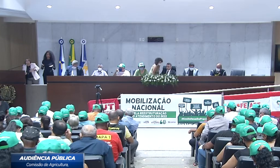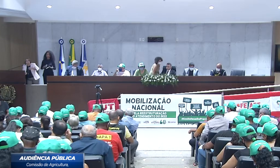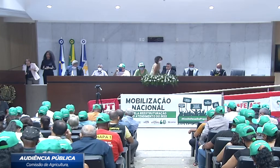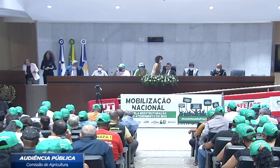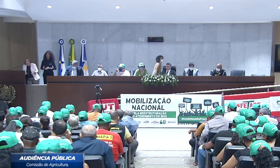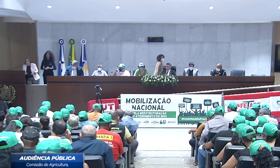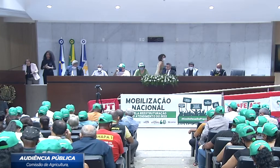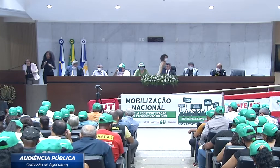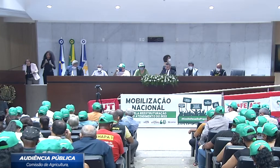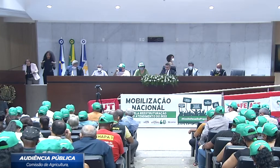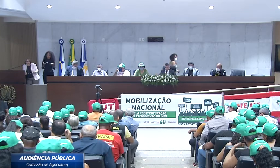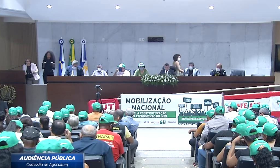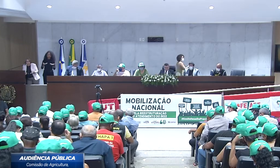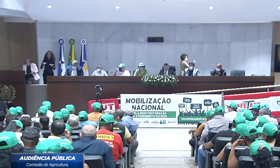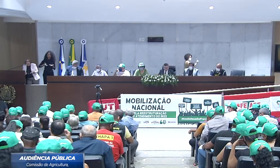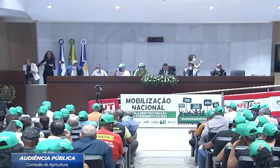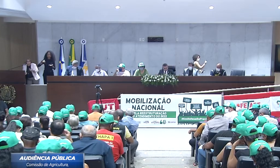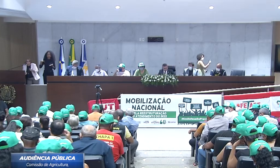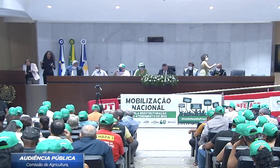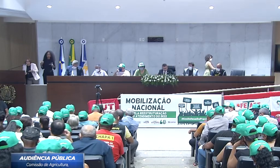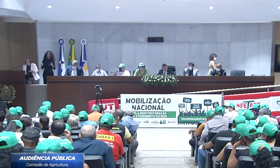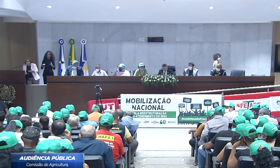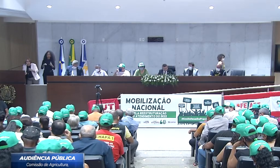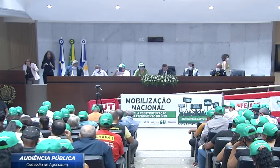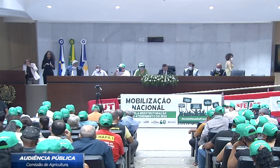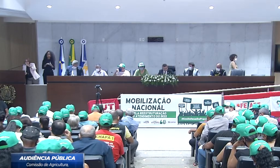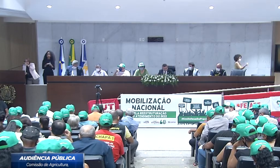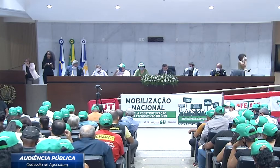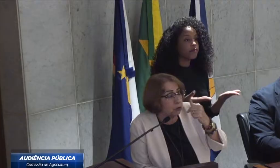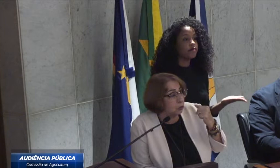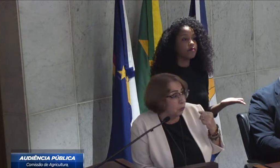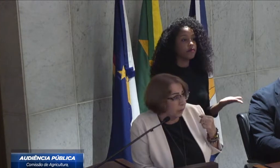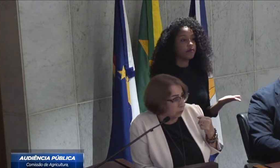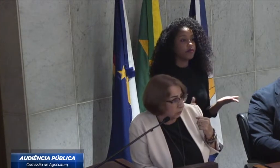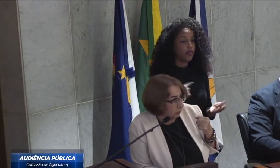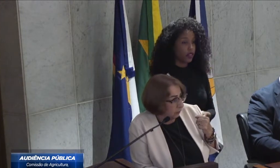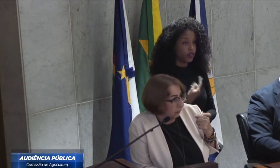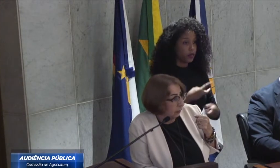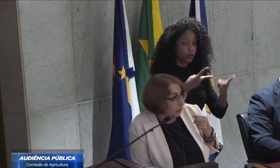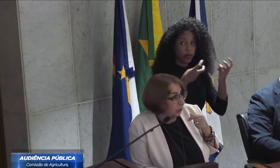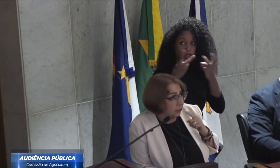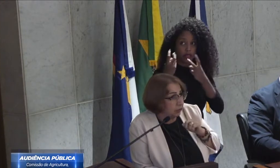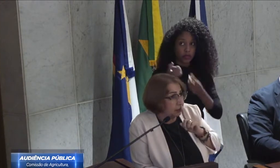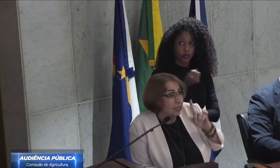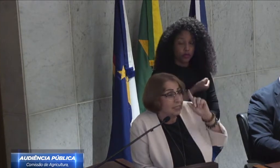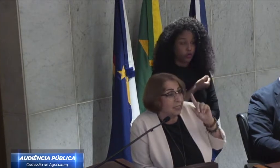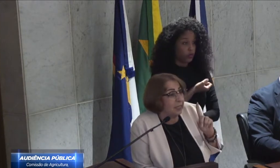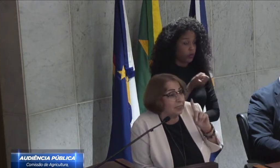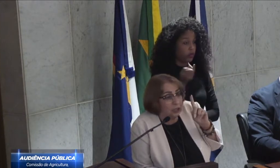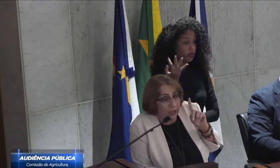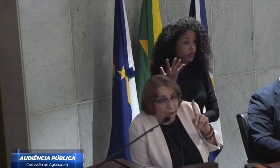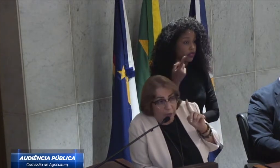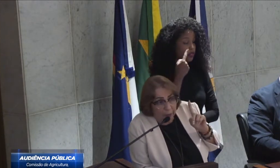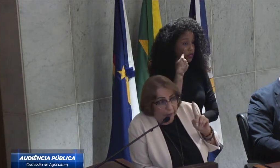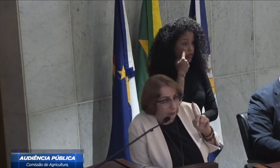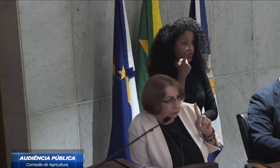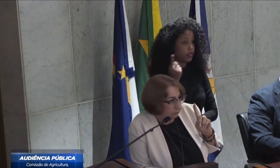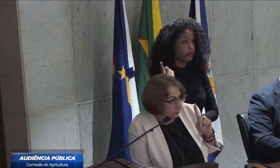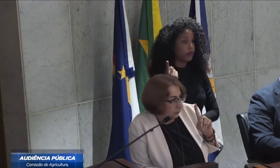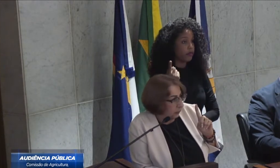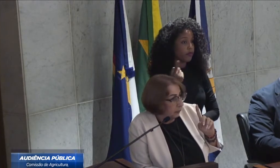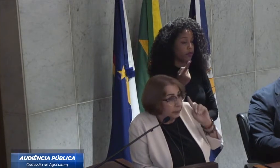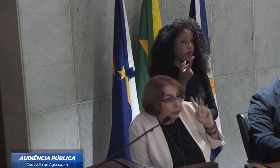agora completando a idade. Com certeza, quando a gente vê os números, a gente diz, se esse dinheiro não